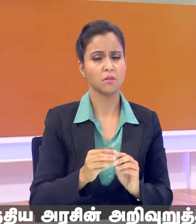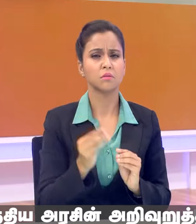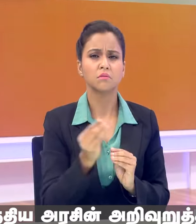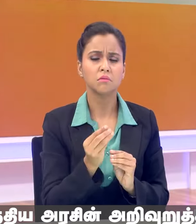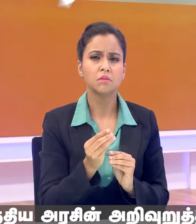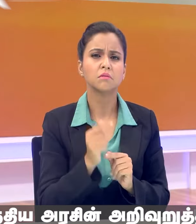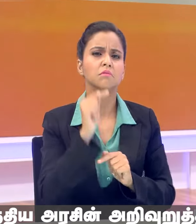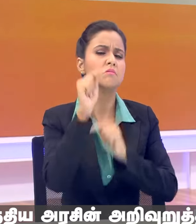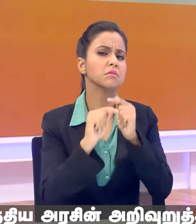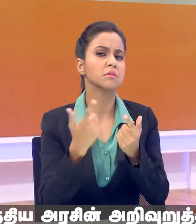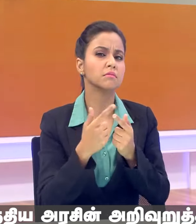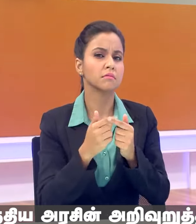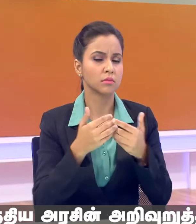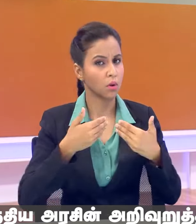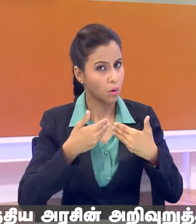उस